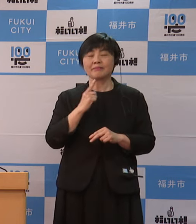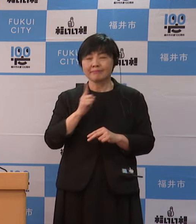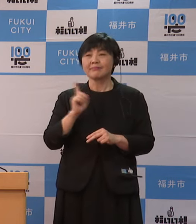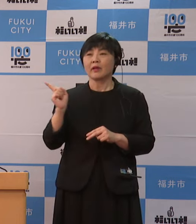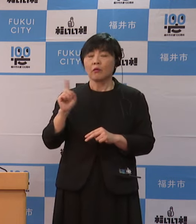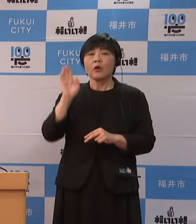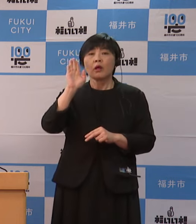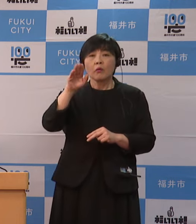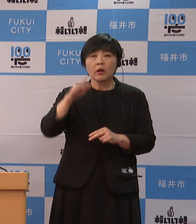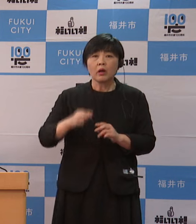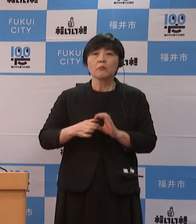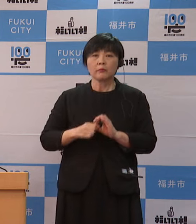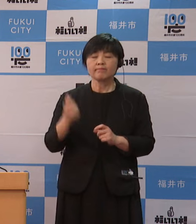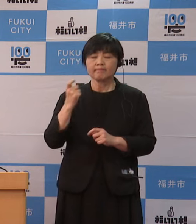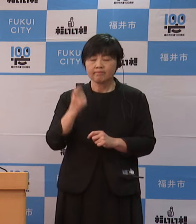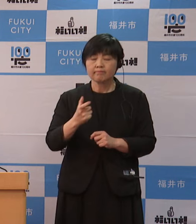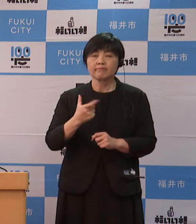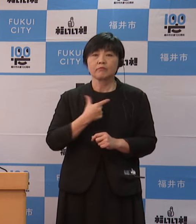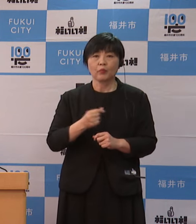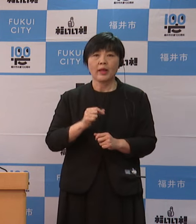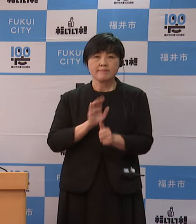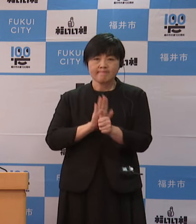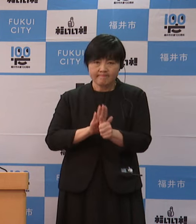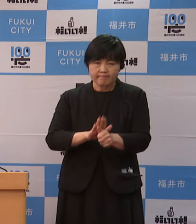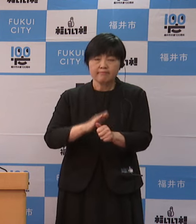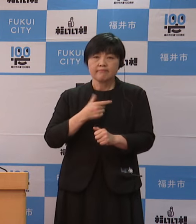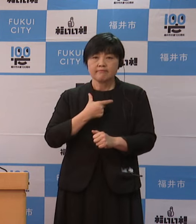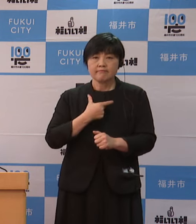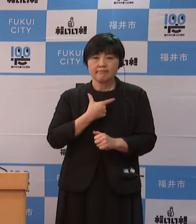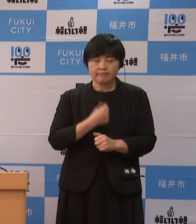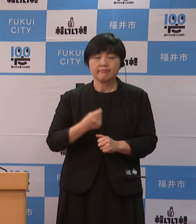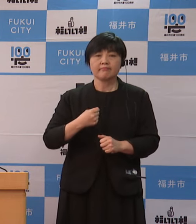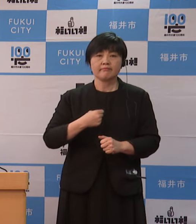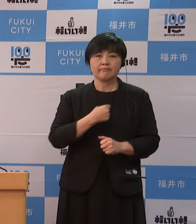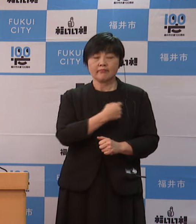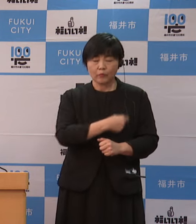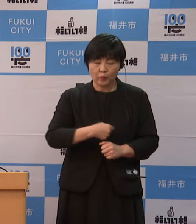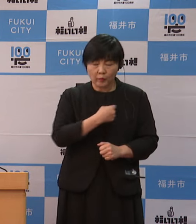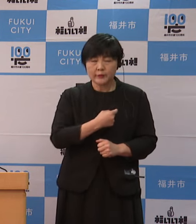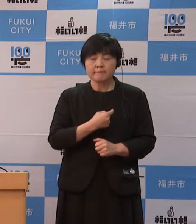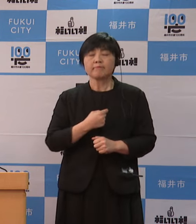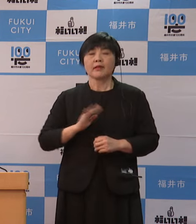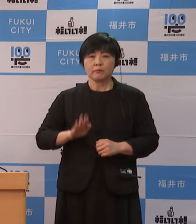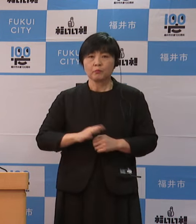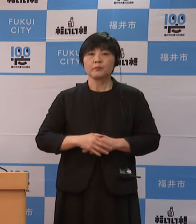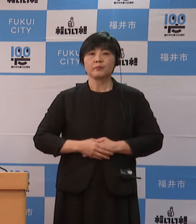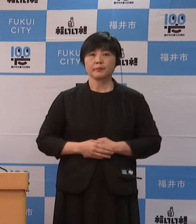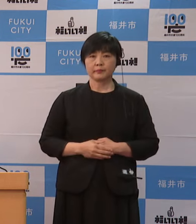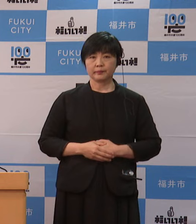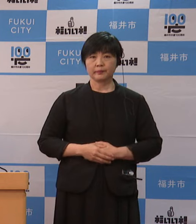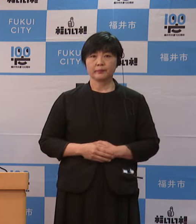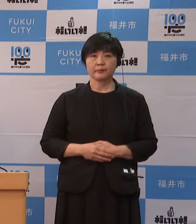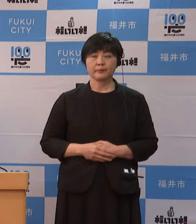と我々としてはバックアップという形になるんですが、していこうというふうに思っています。